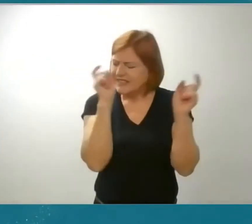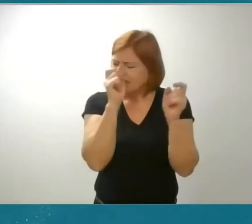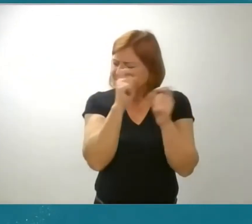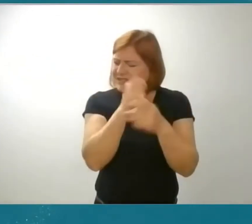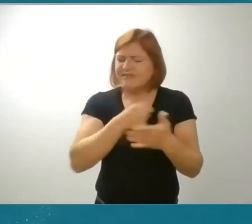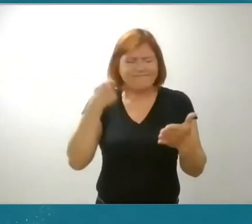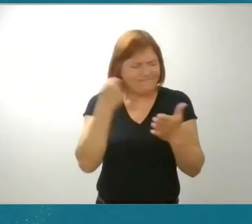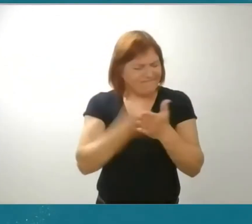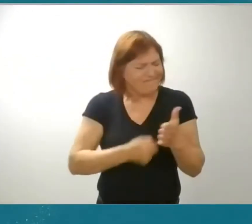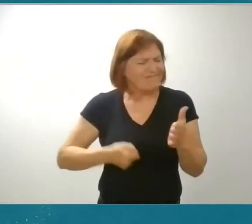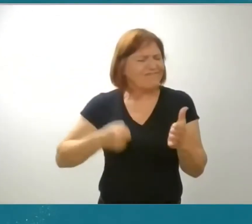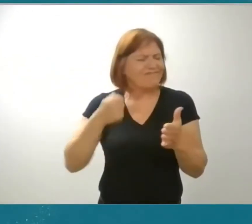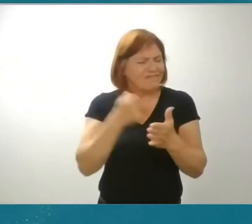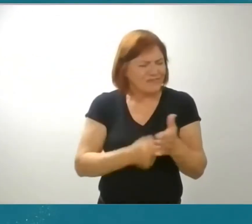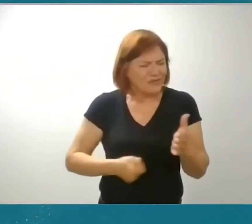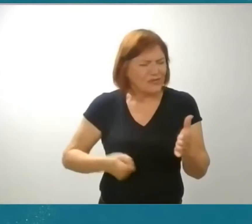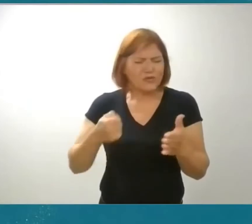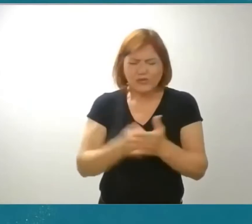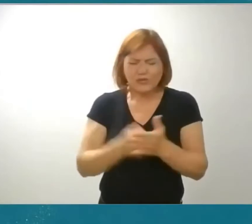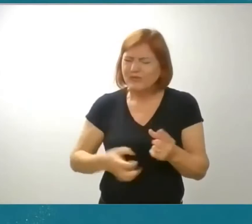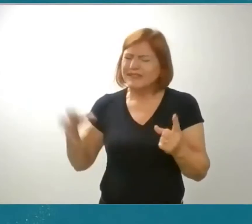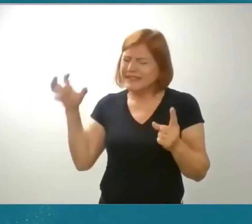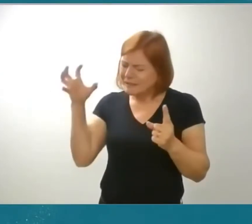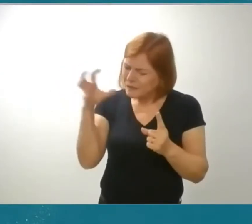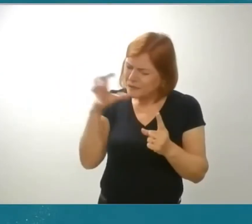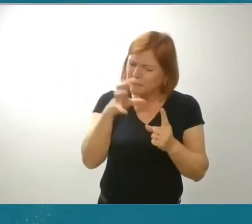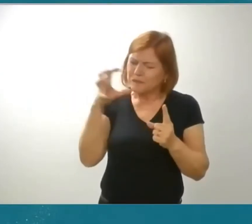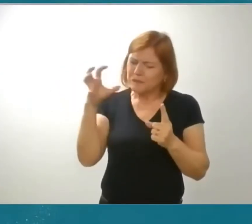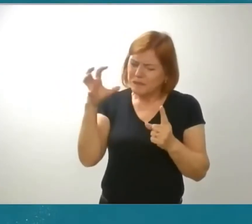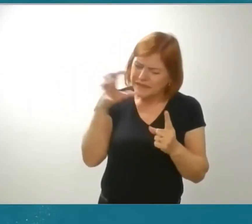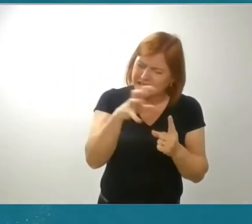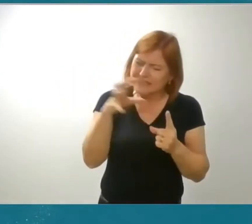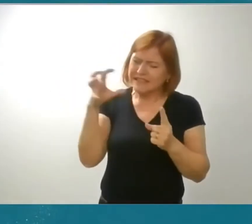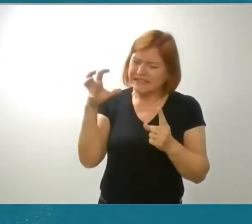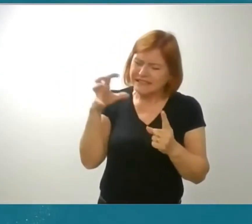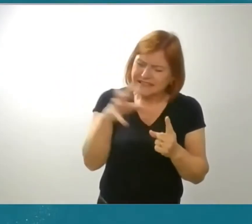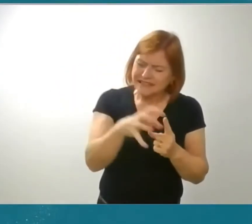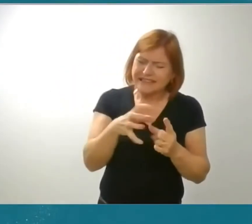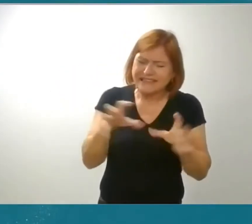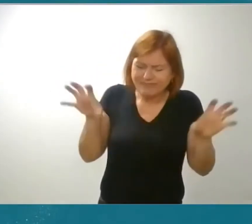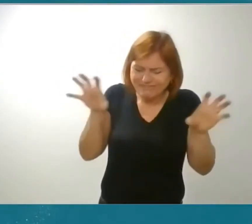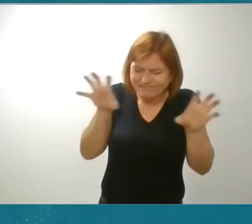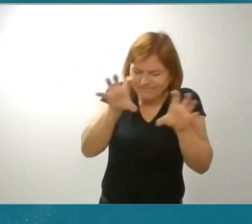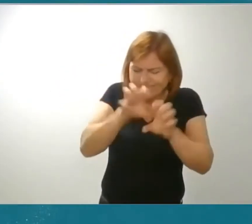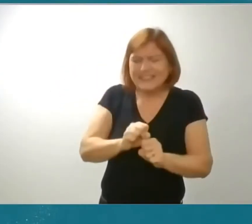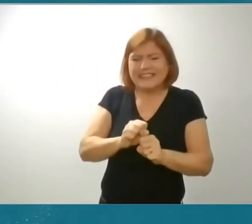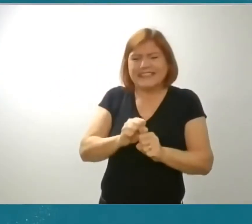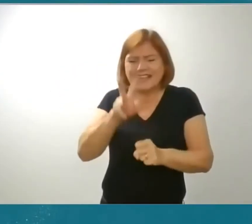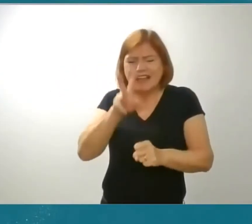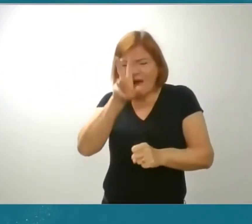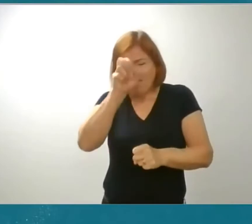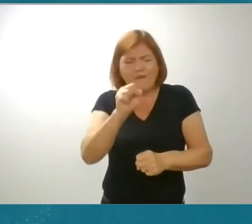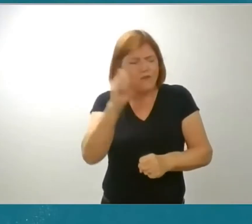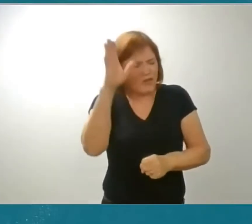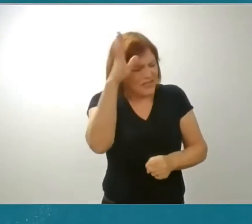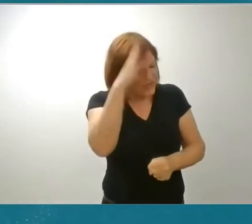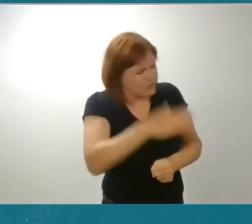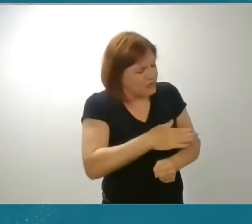sangue, nós vamos festejar com o Senhor. E vamos entrar no reino milenar,